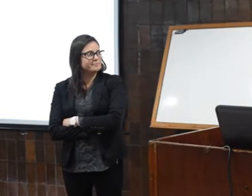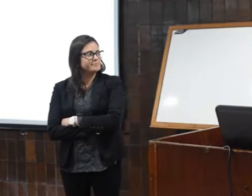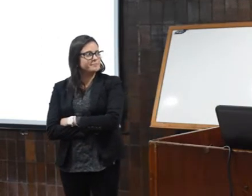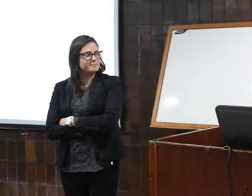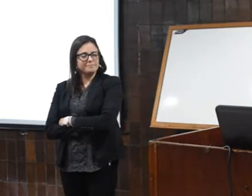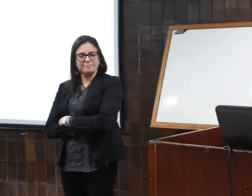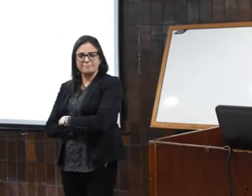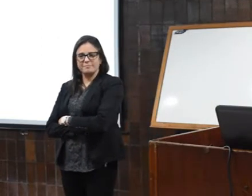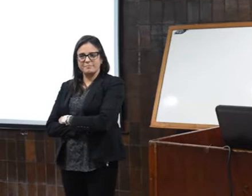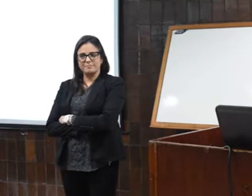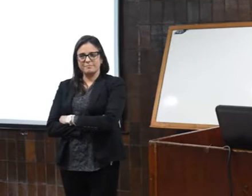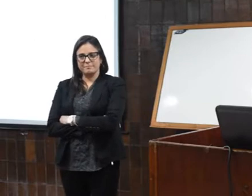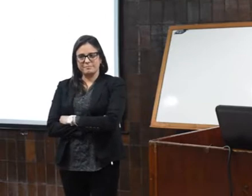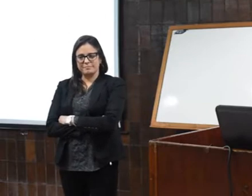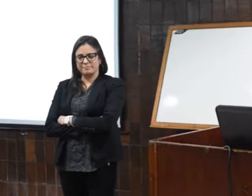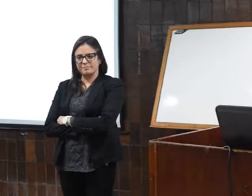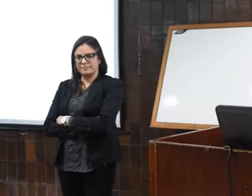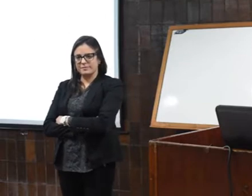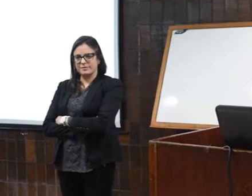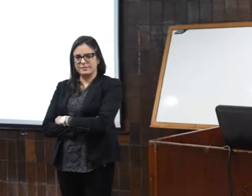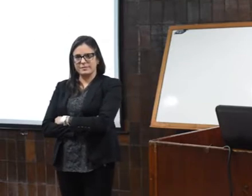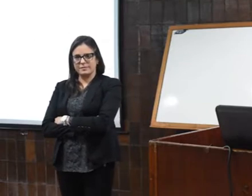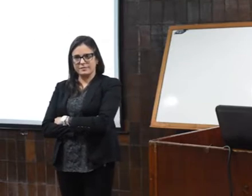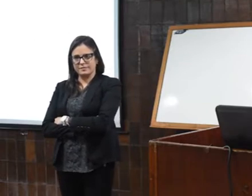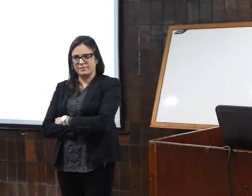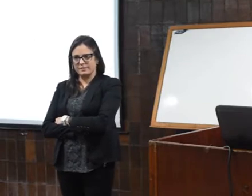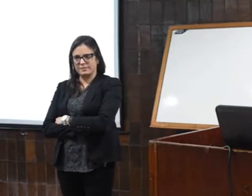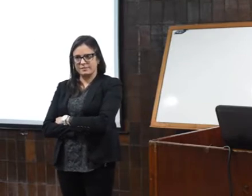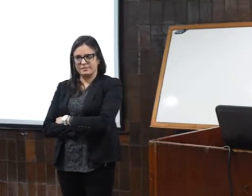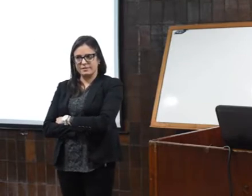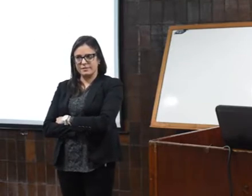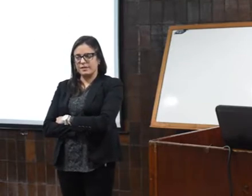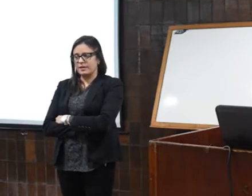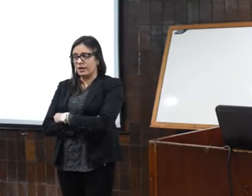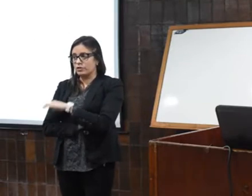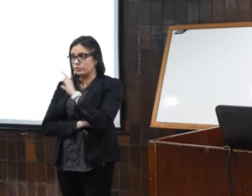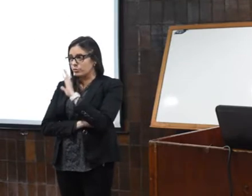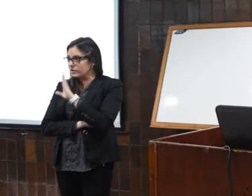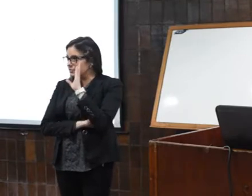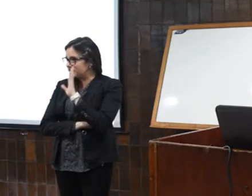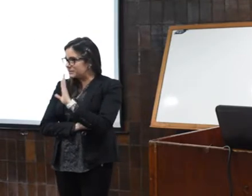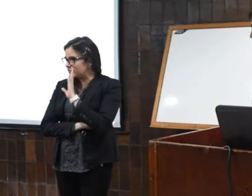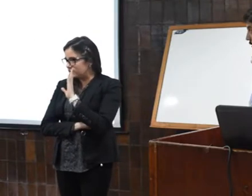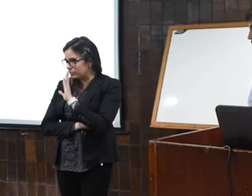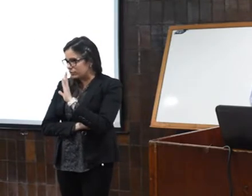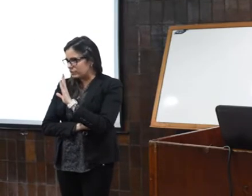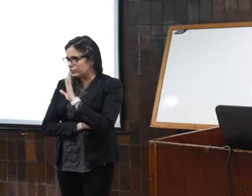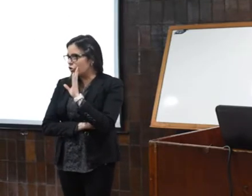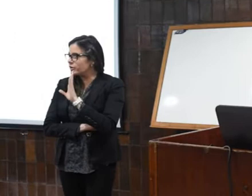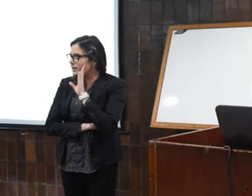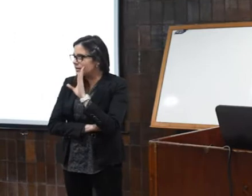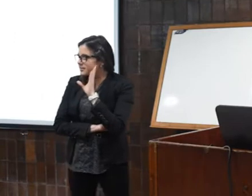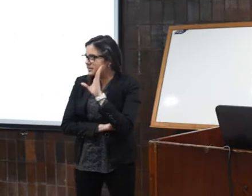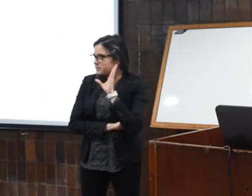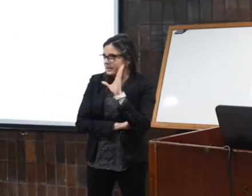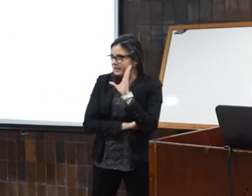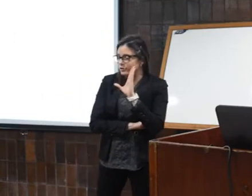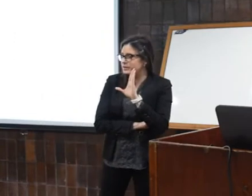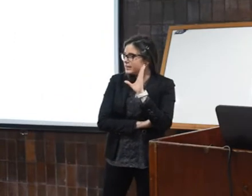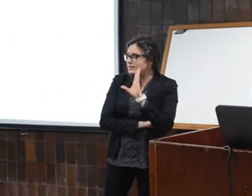puede ser lícito o no pero nosotros tenemos la respuesta nunca sabiendo ese concepto